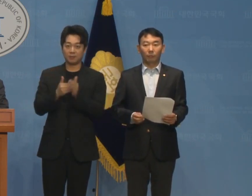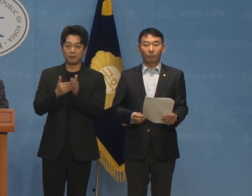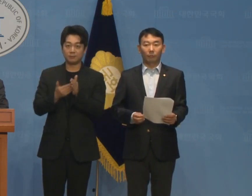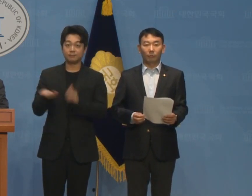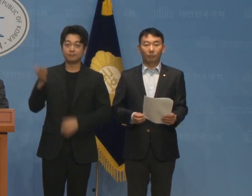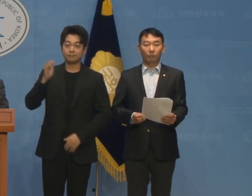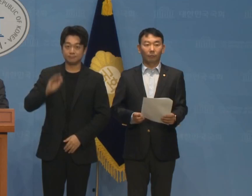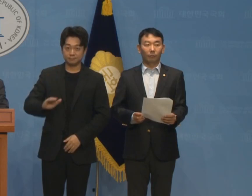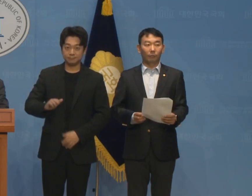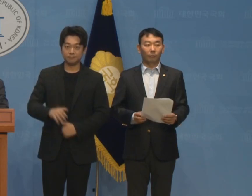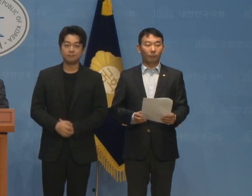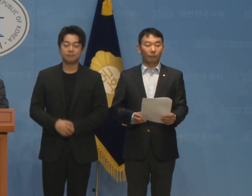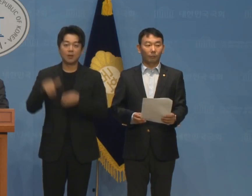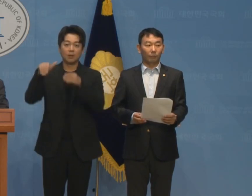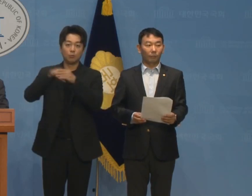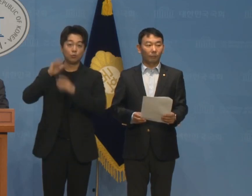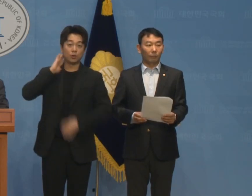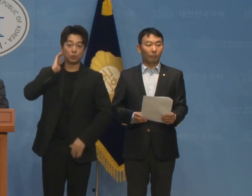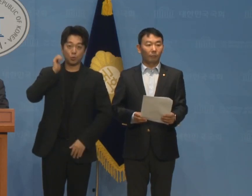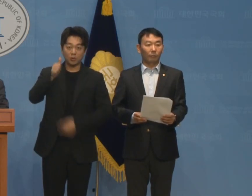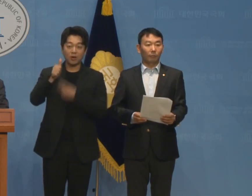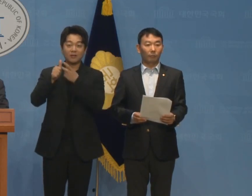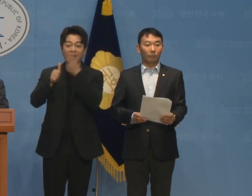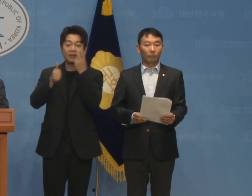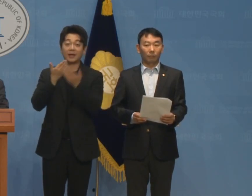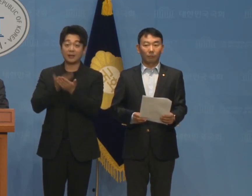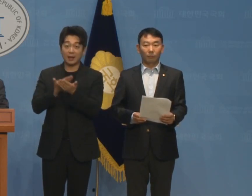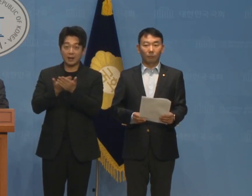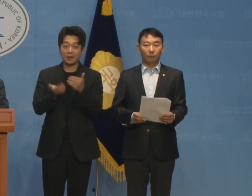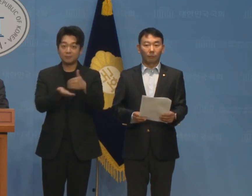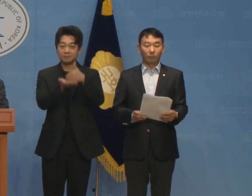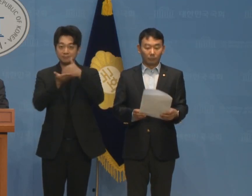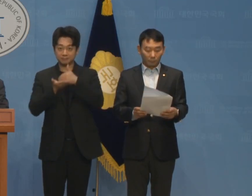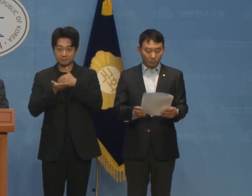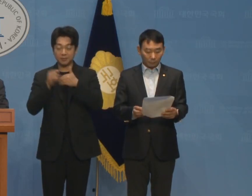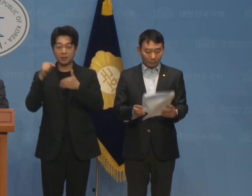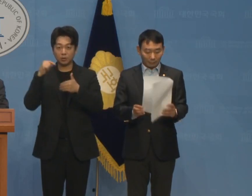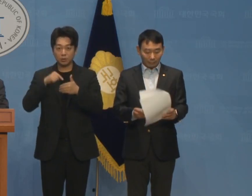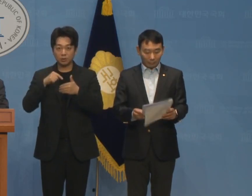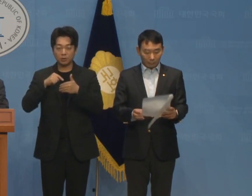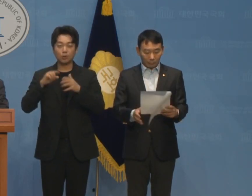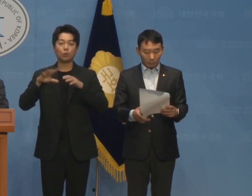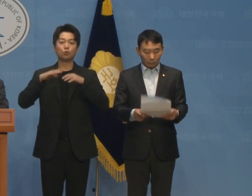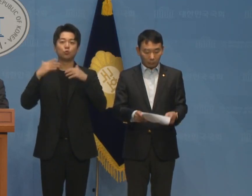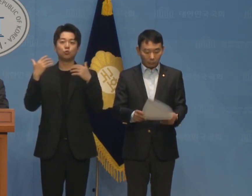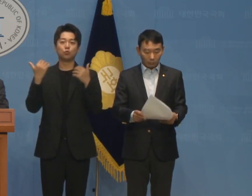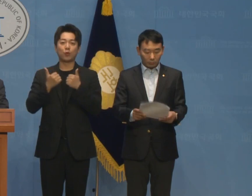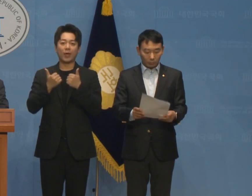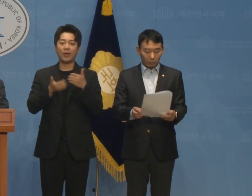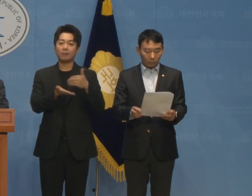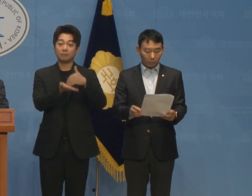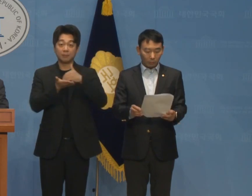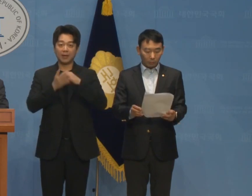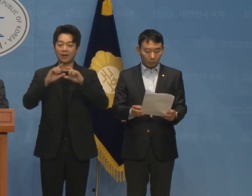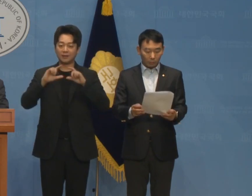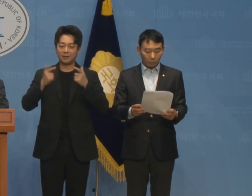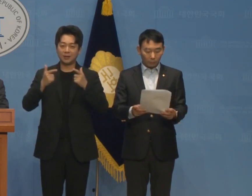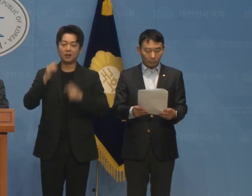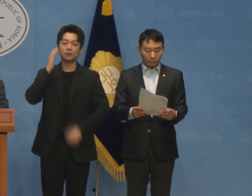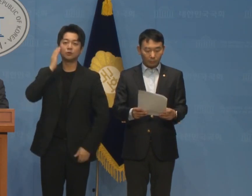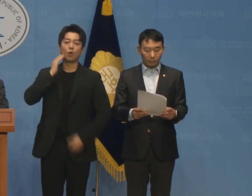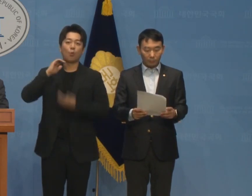그러나 문재인 대통령 탄핵 청원은 국회가 아닌 청와대 게시판에 한